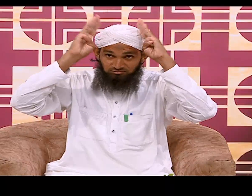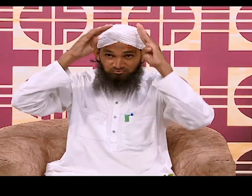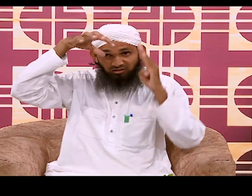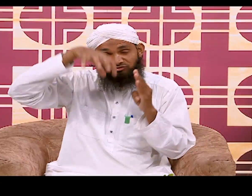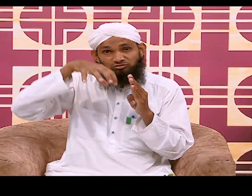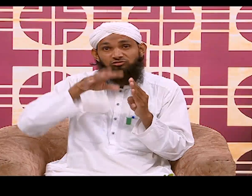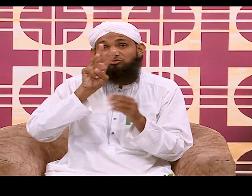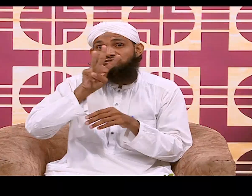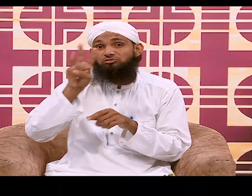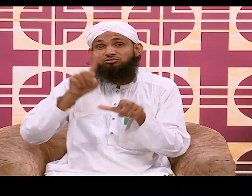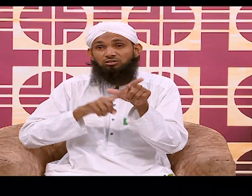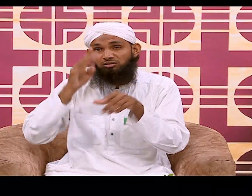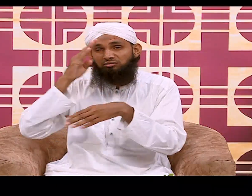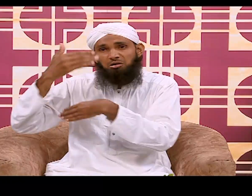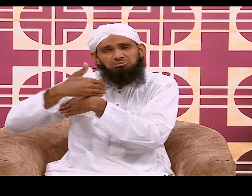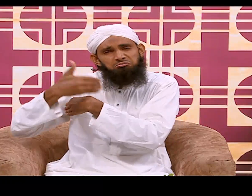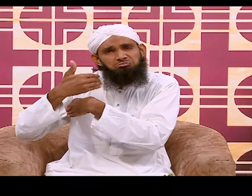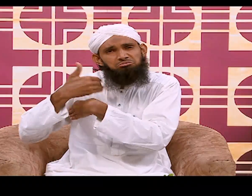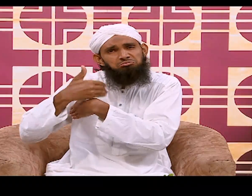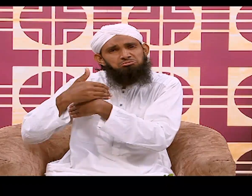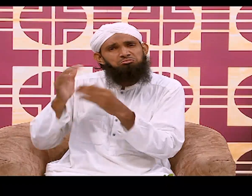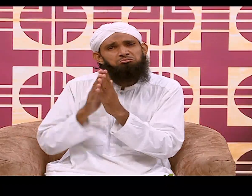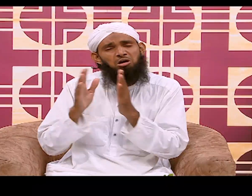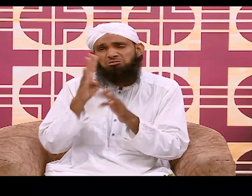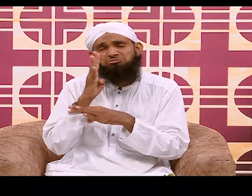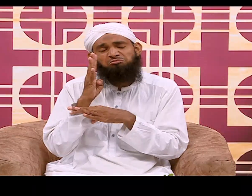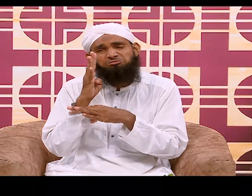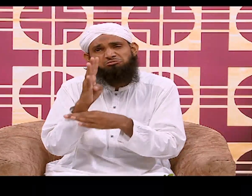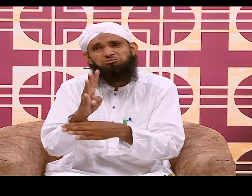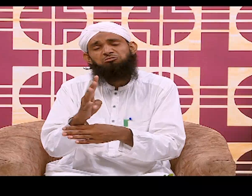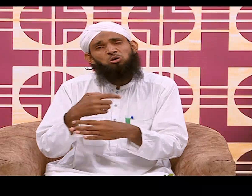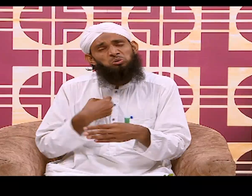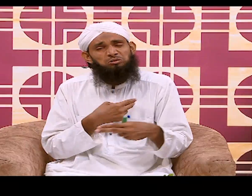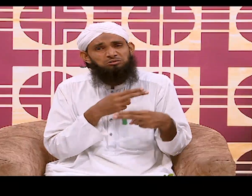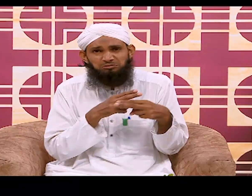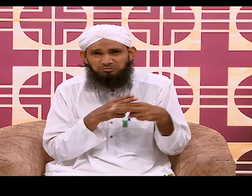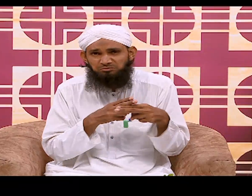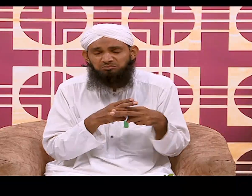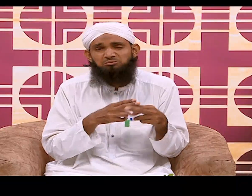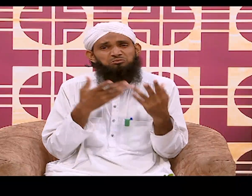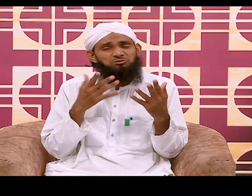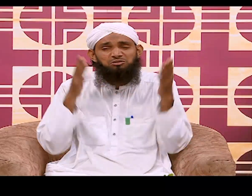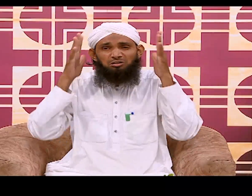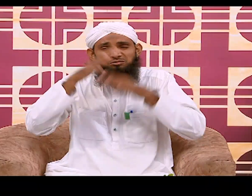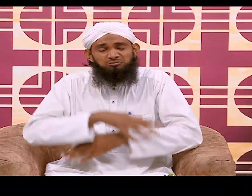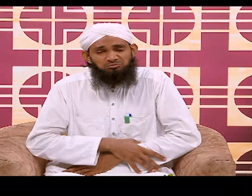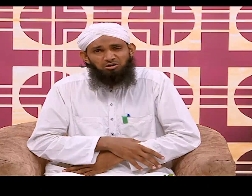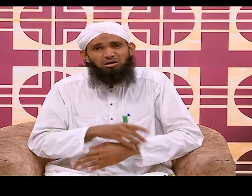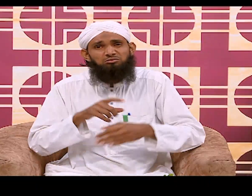دین سیکھتے رہے، مجاہدات کرتے رہے، جنگلوں میں جا کر تنہائی میں رہ کر اللہ پاک کی عبادت کرتے رہے۔